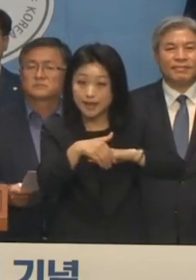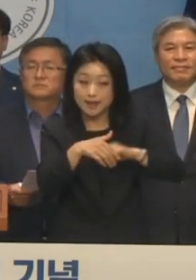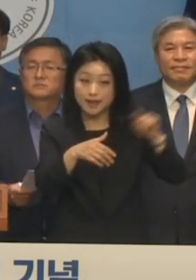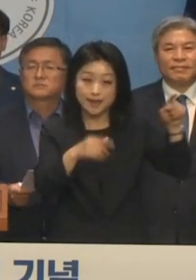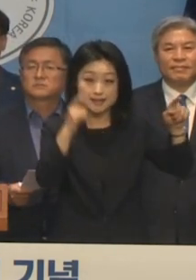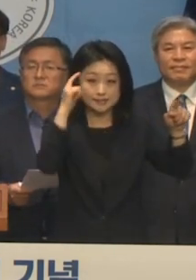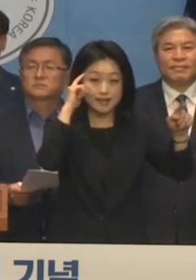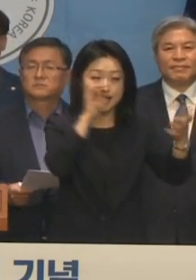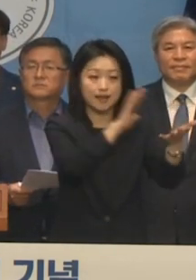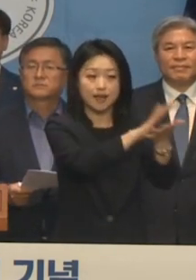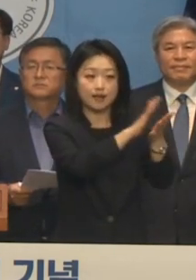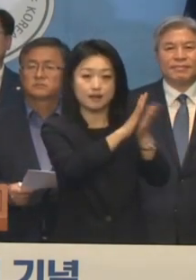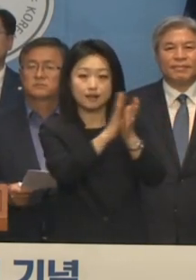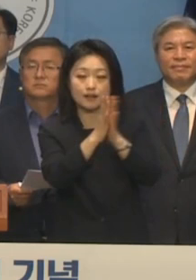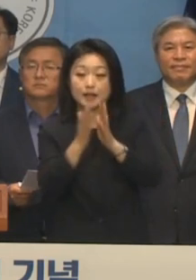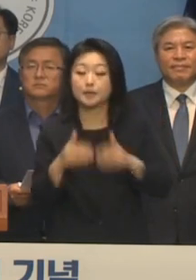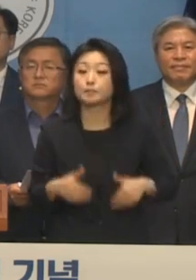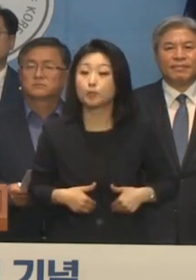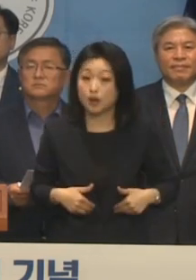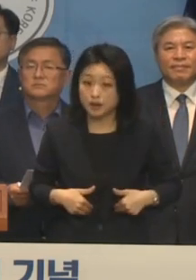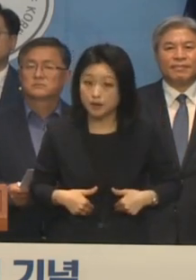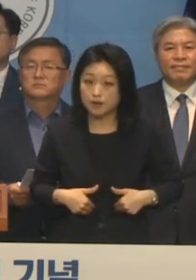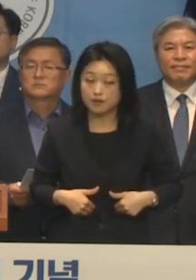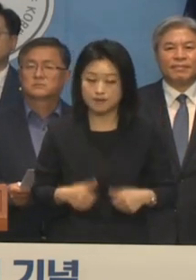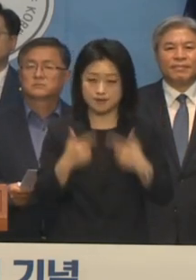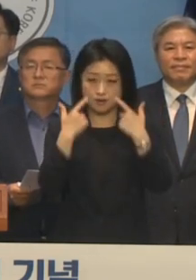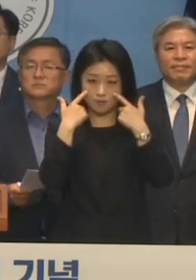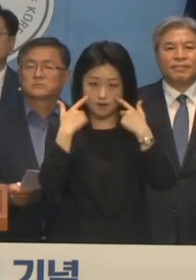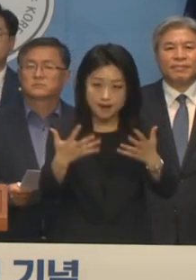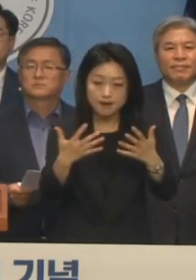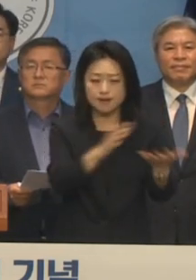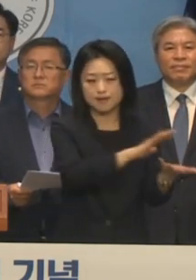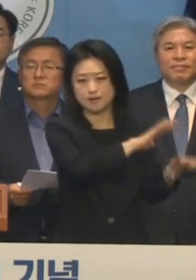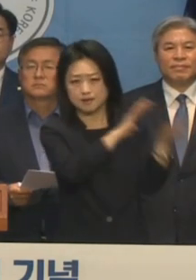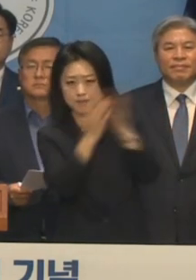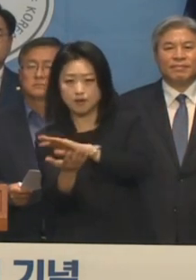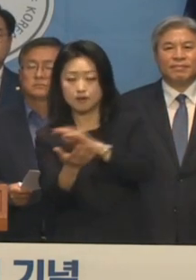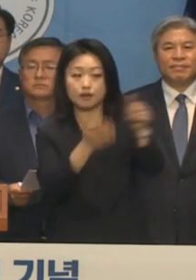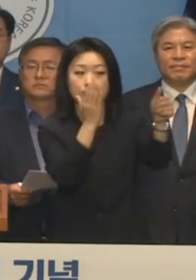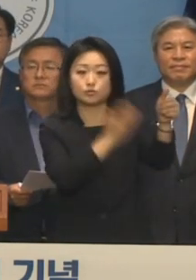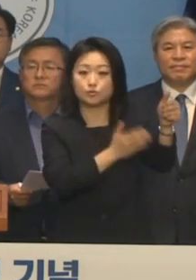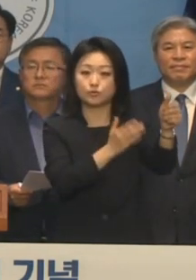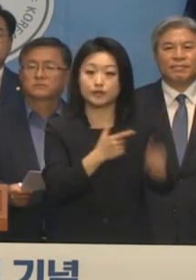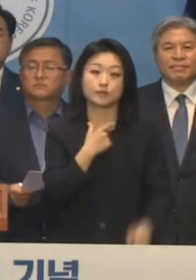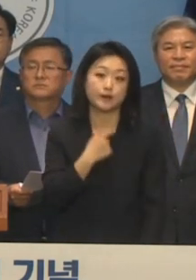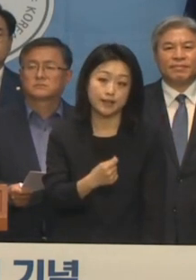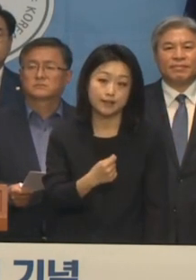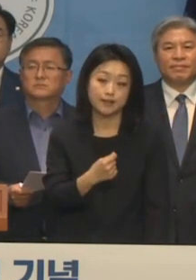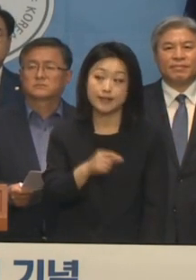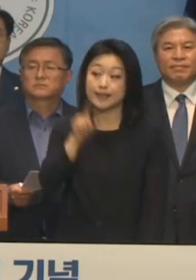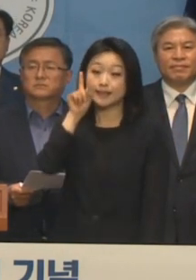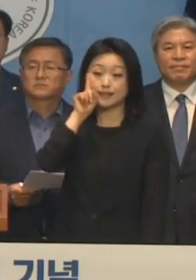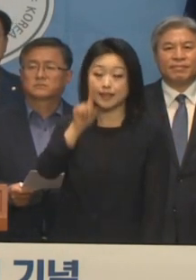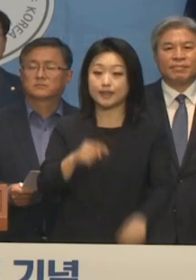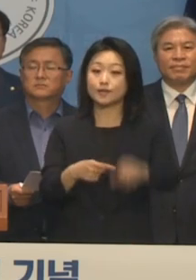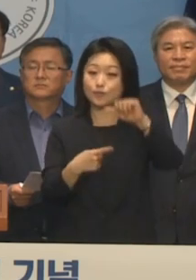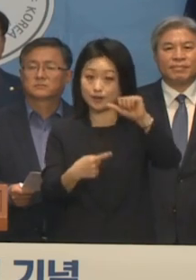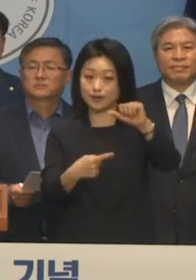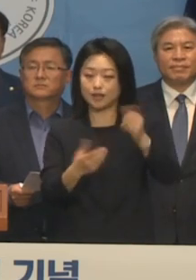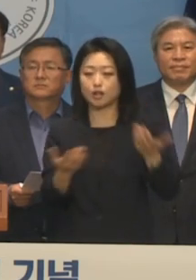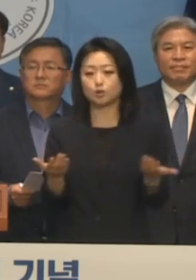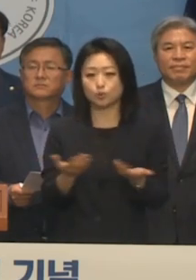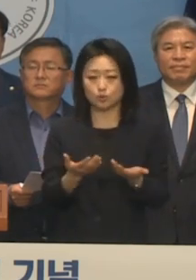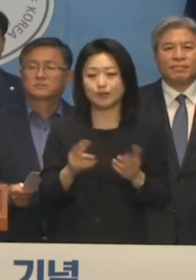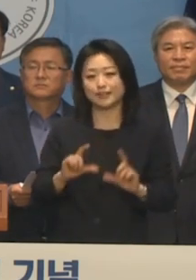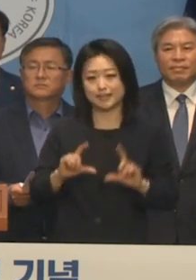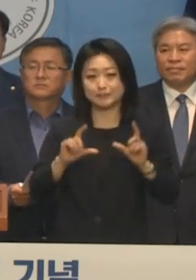기조가 전환되어야 합니다. 강력히 대전환을 촉구하겠습니다. 내일은 노동절입니다.